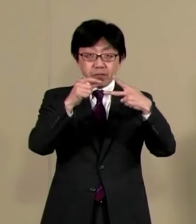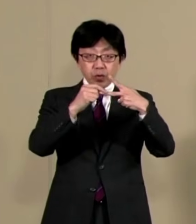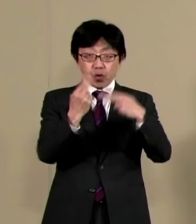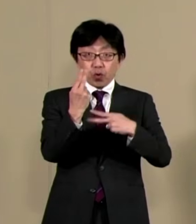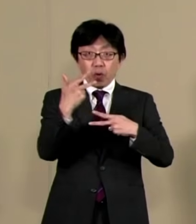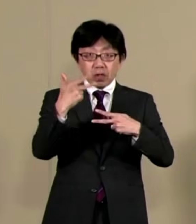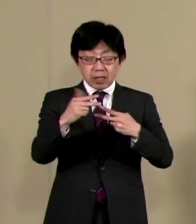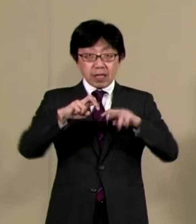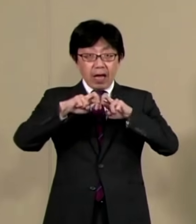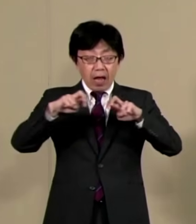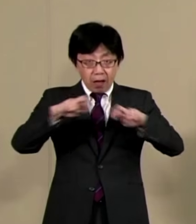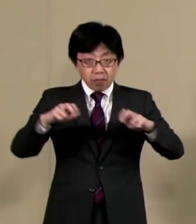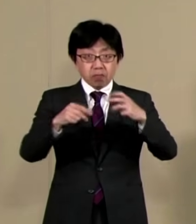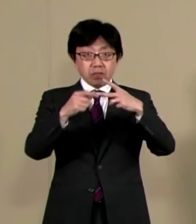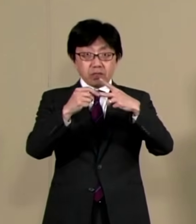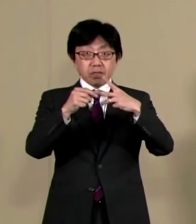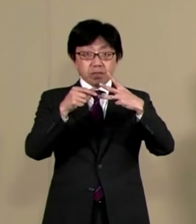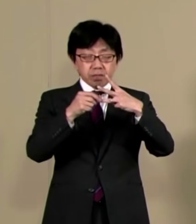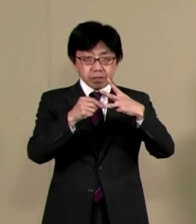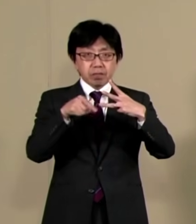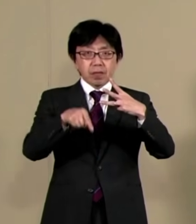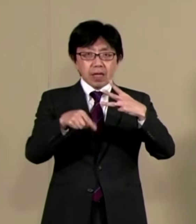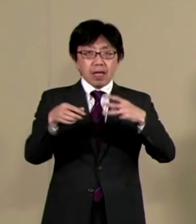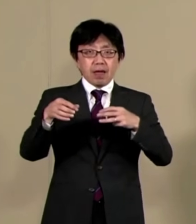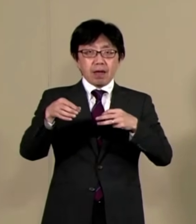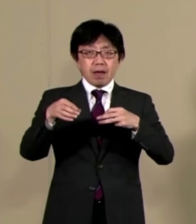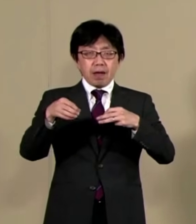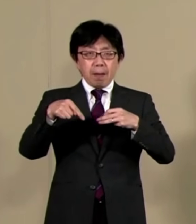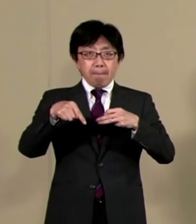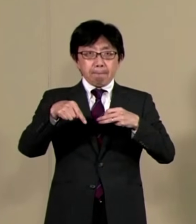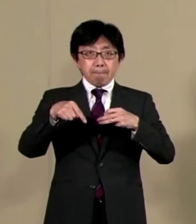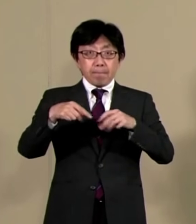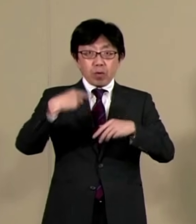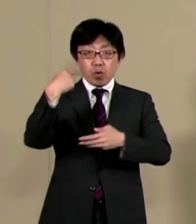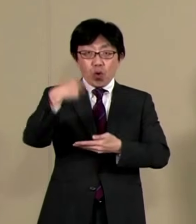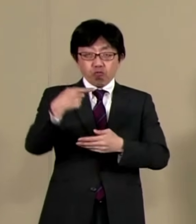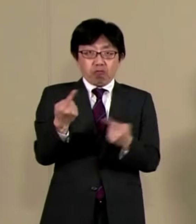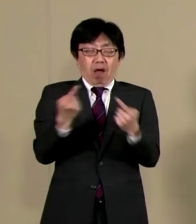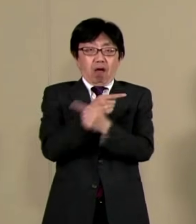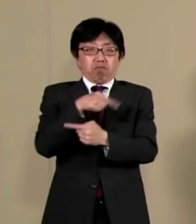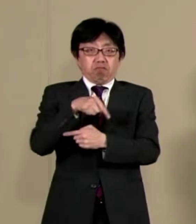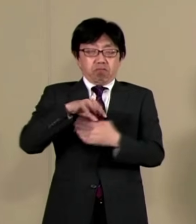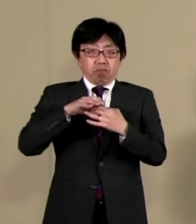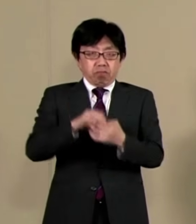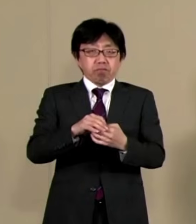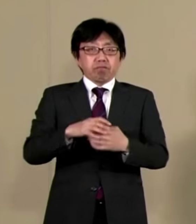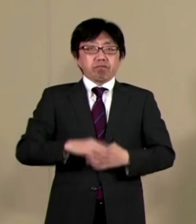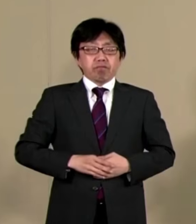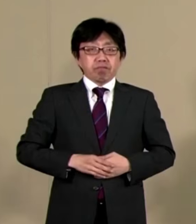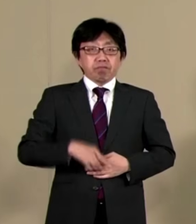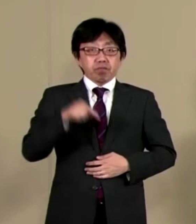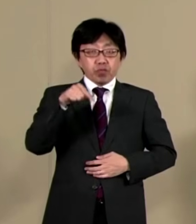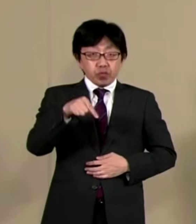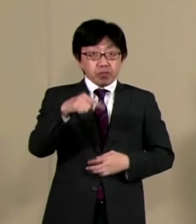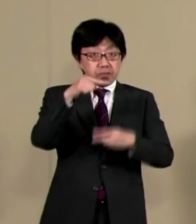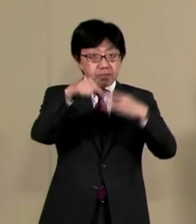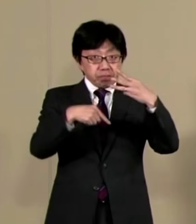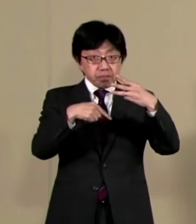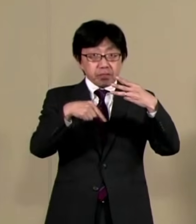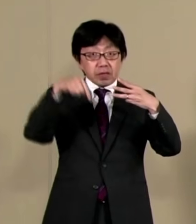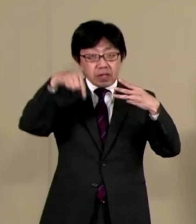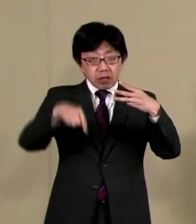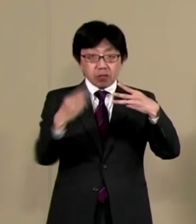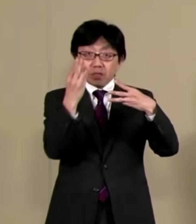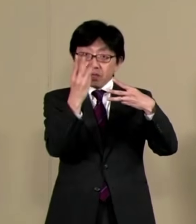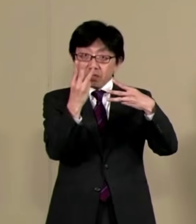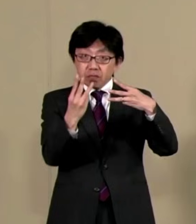産業喪失3つの軸を掲げていますそしてそれぞれに3つのポイントが